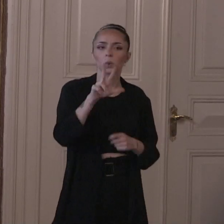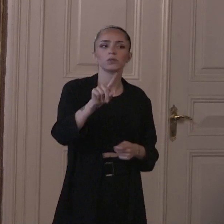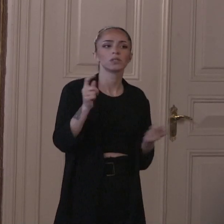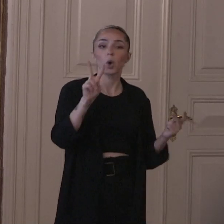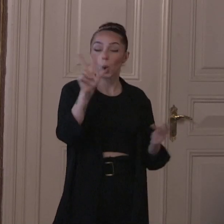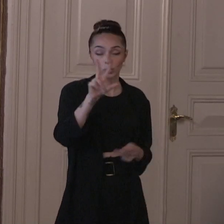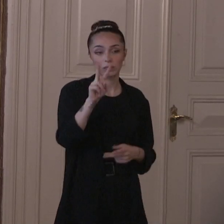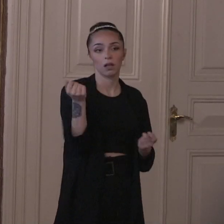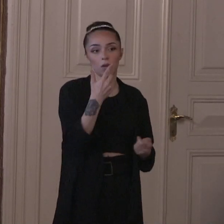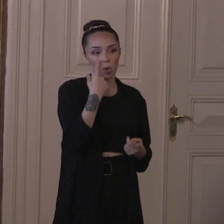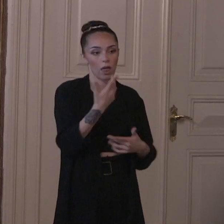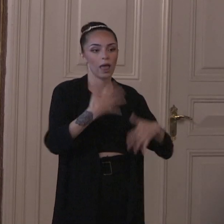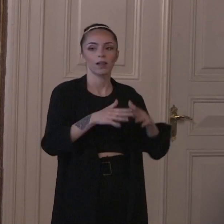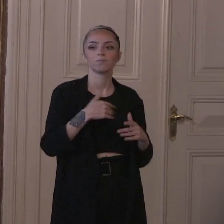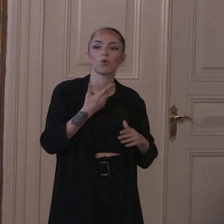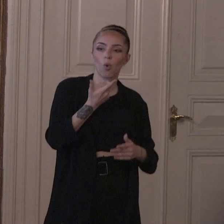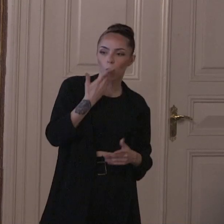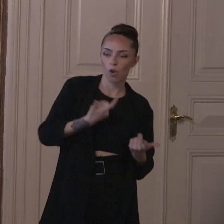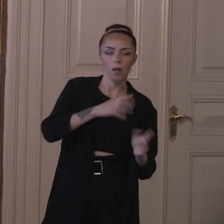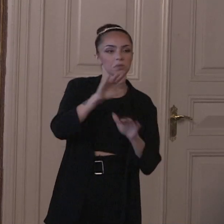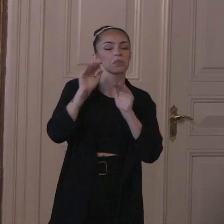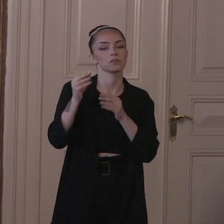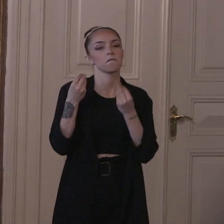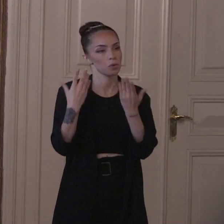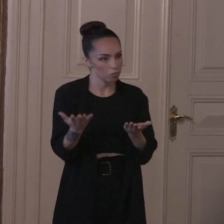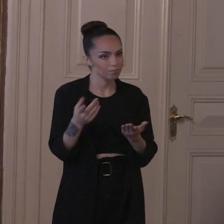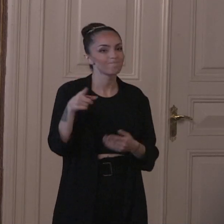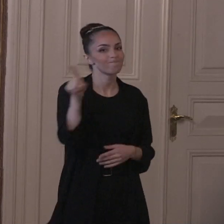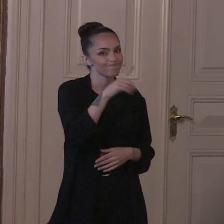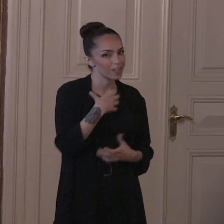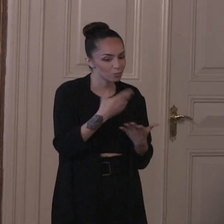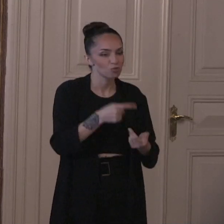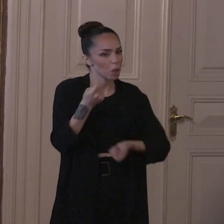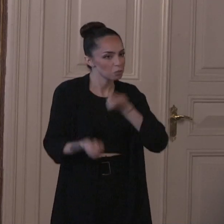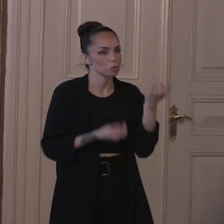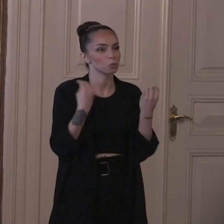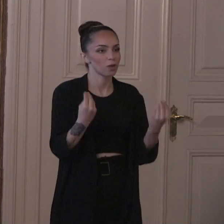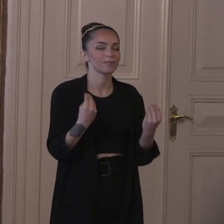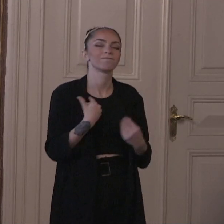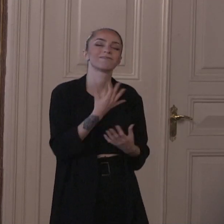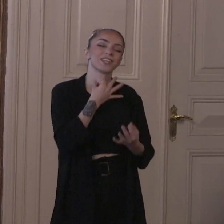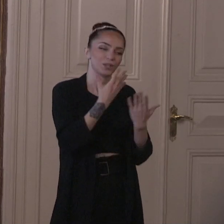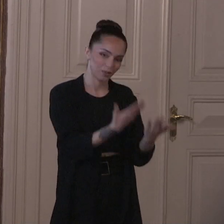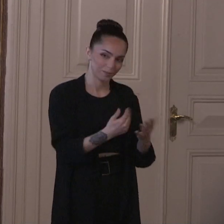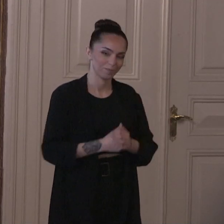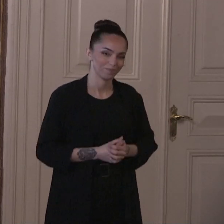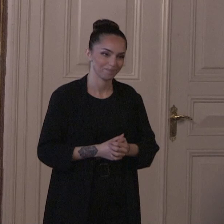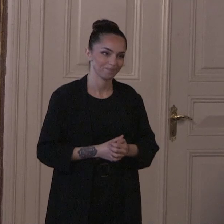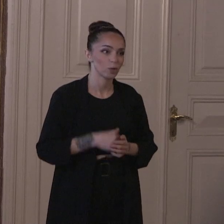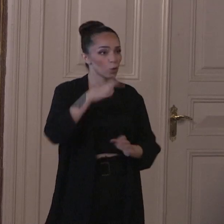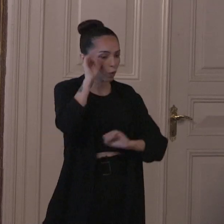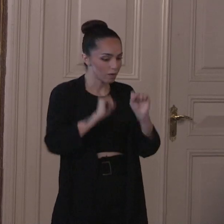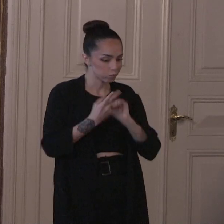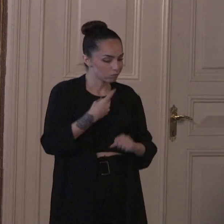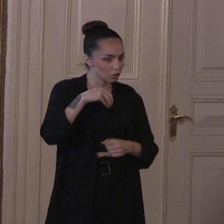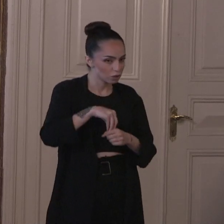danışmanı engelli öğrencilerimize destek veriyor. Kendilerine bu özverili çalışmalar için teşekkürlerimi sunuyorum.